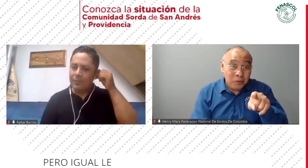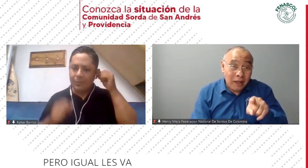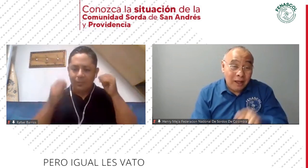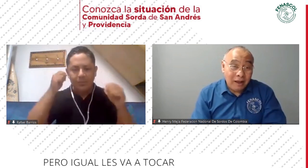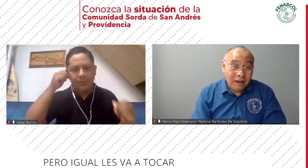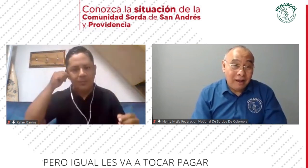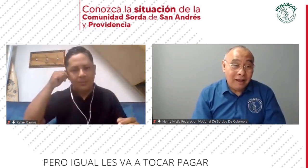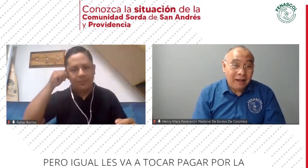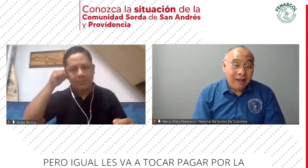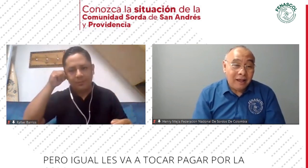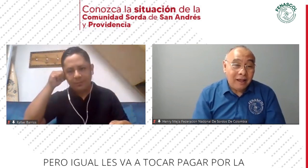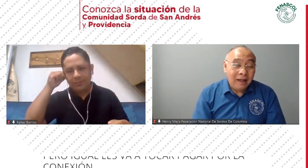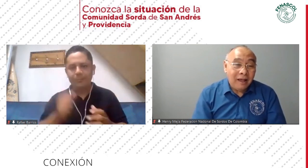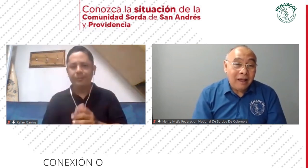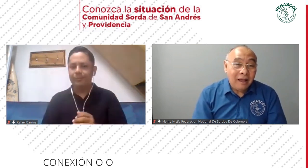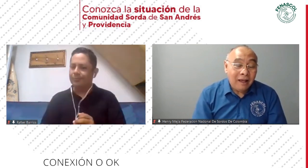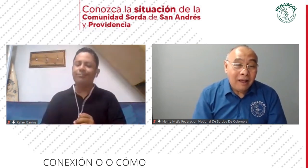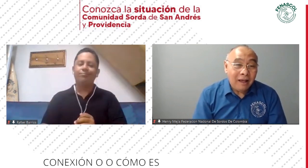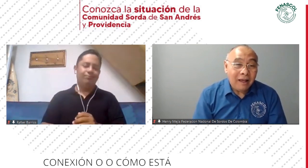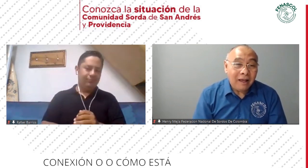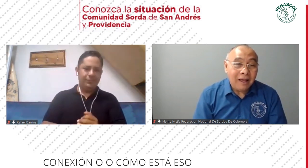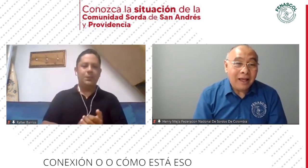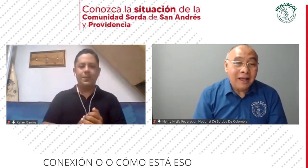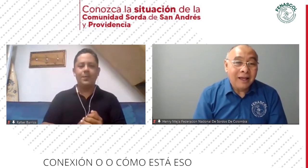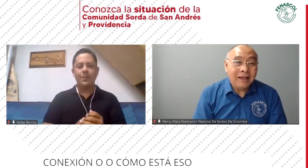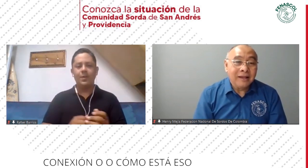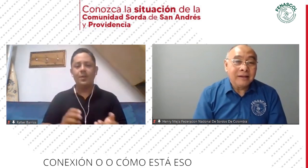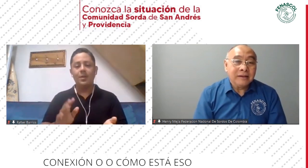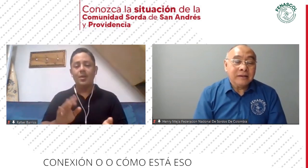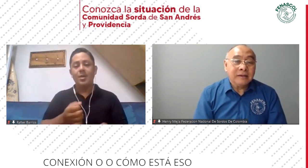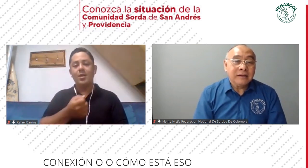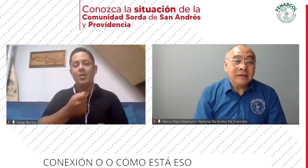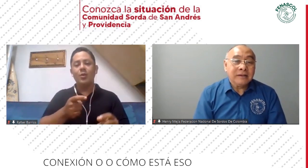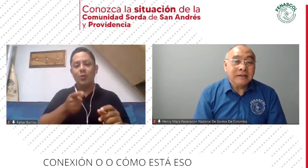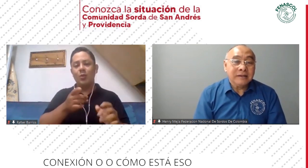igual les va a tocar pagar por la conexión o cómo está eso